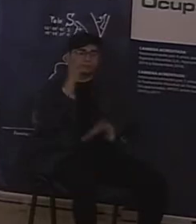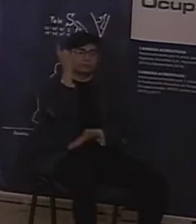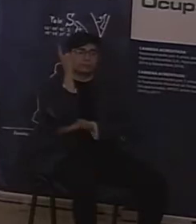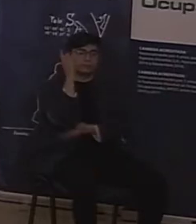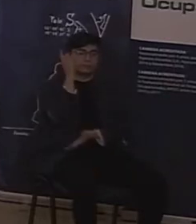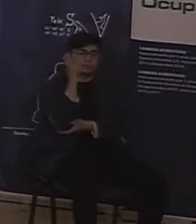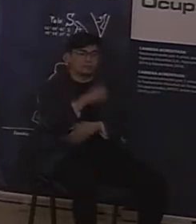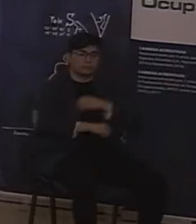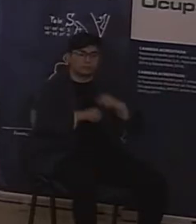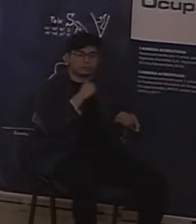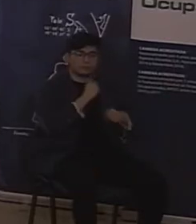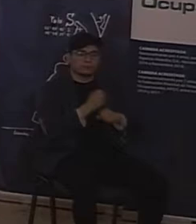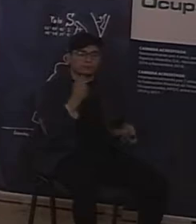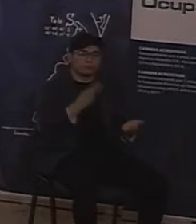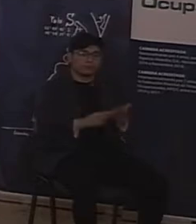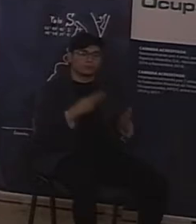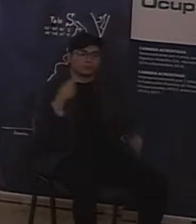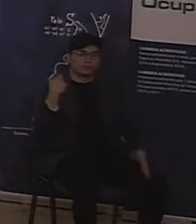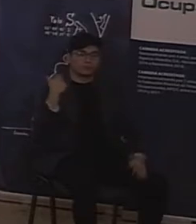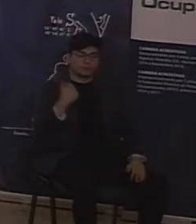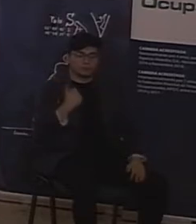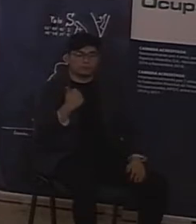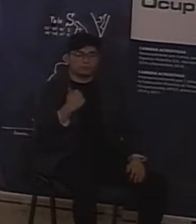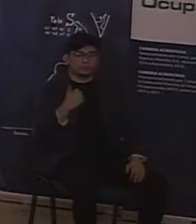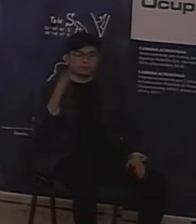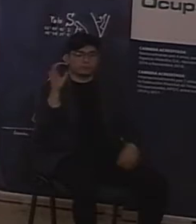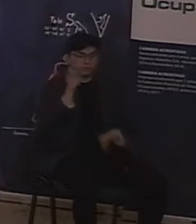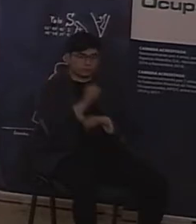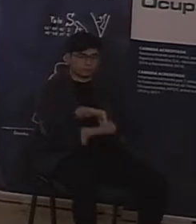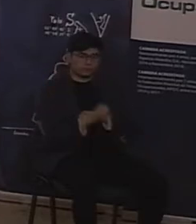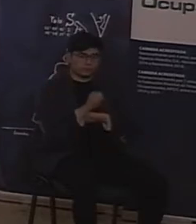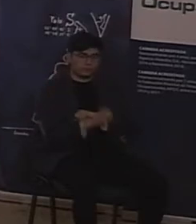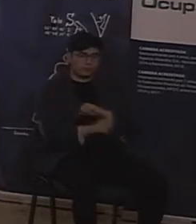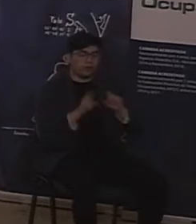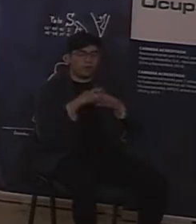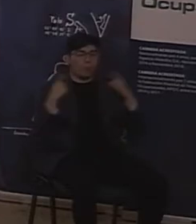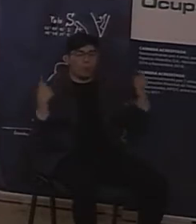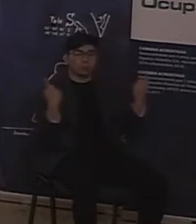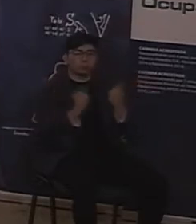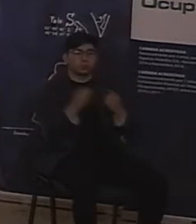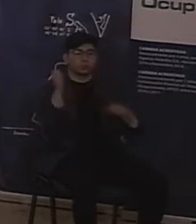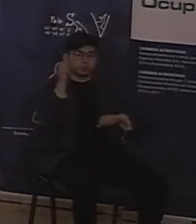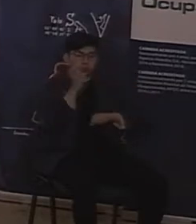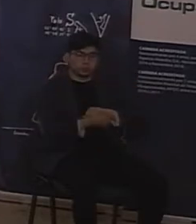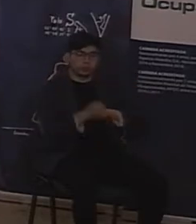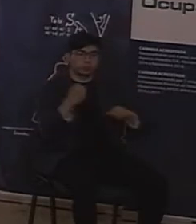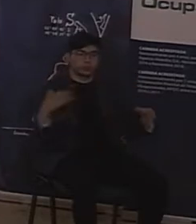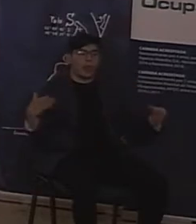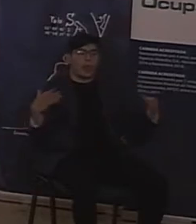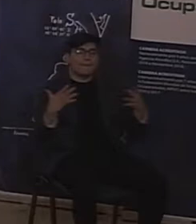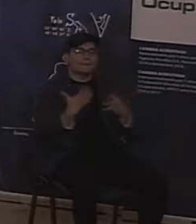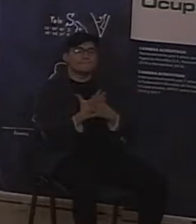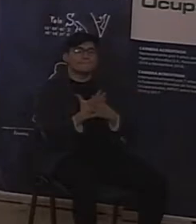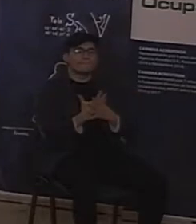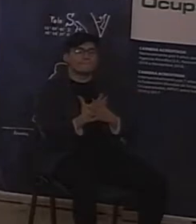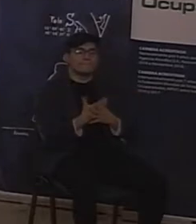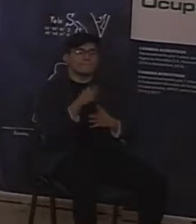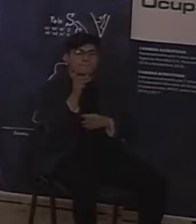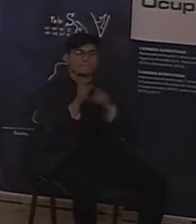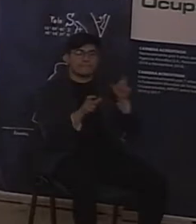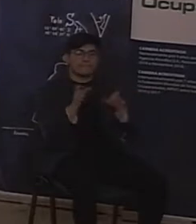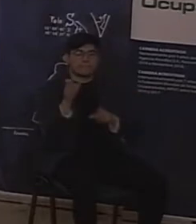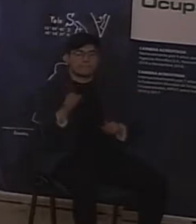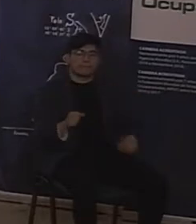aprobó por su asamblea general el primer pacto de derechos humanos del siglo 21